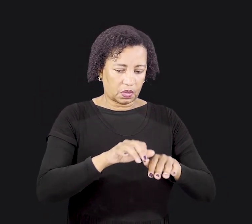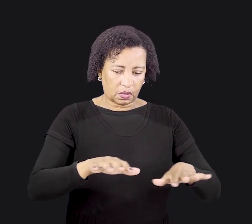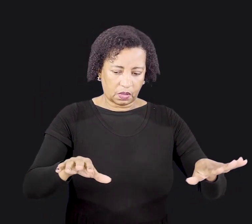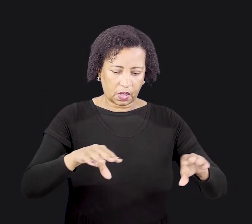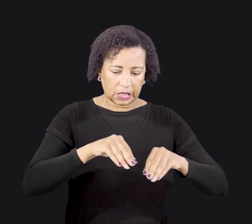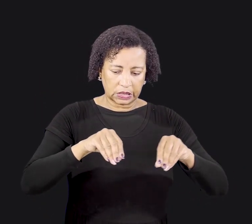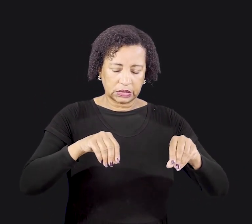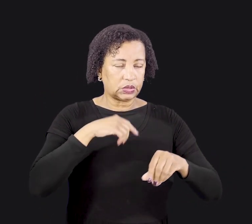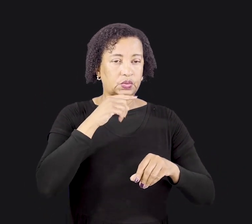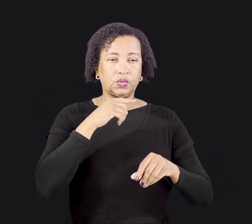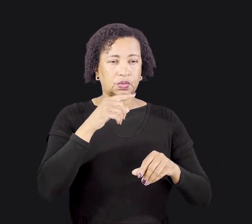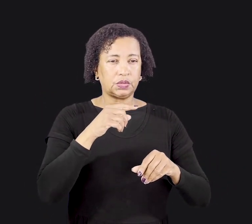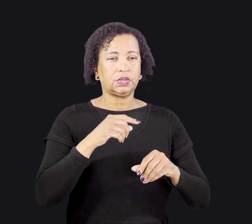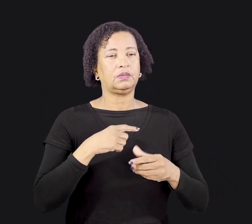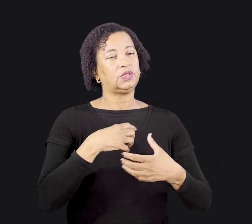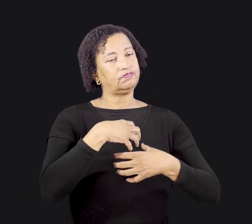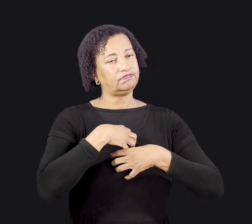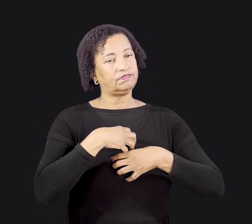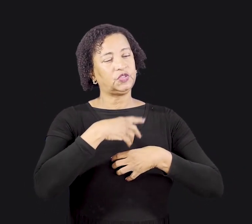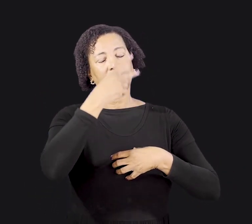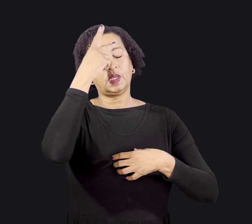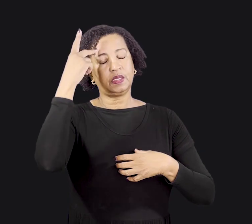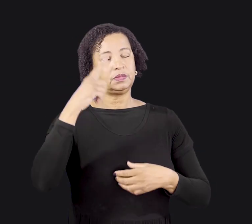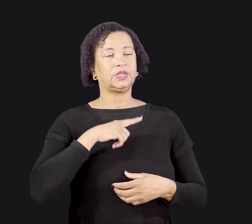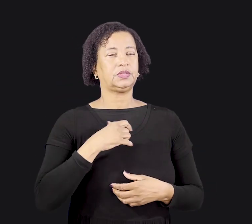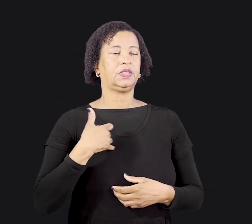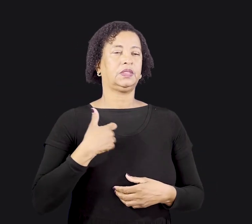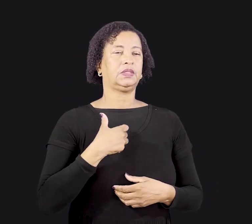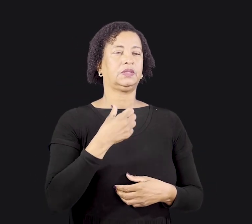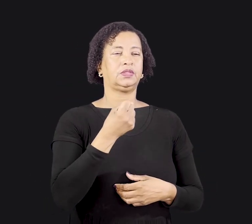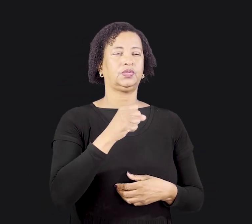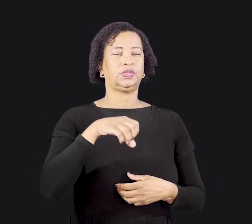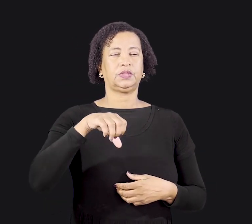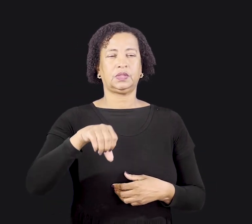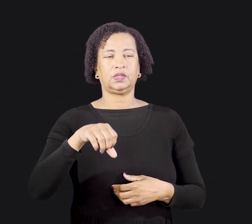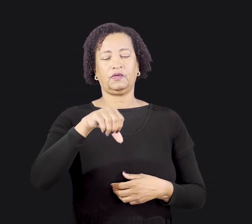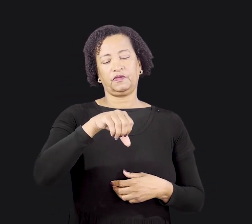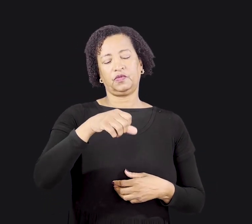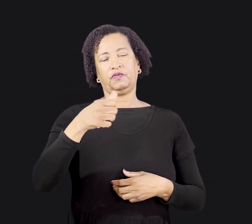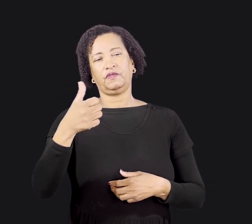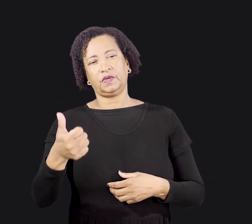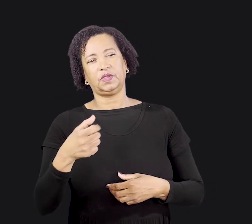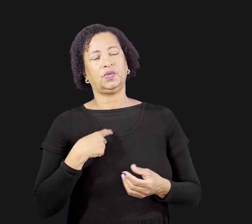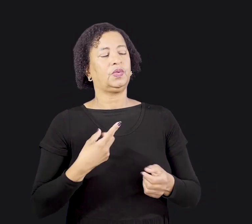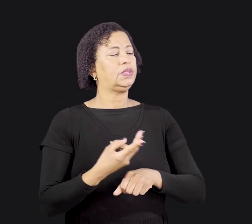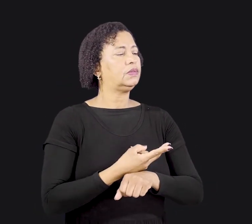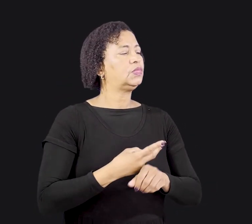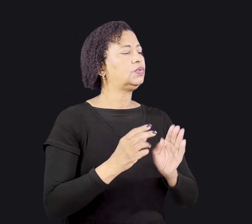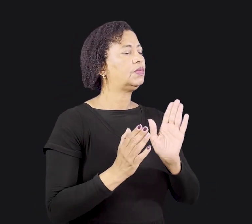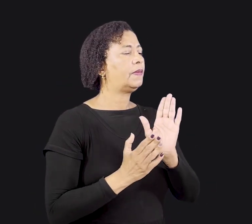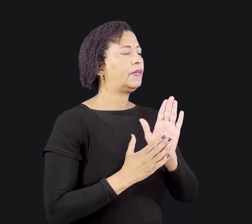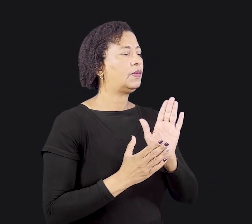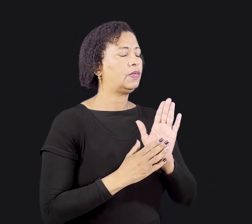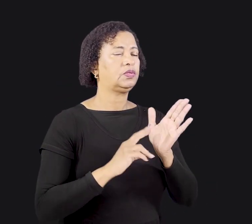por aqueles que tenham 89, 91 anos e ainda estão procurando o propósito e o significado da